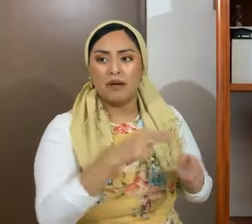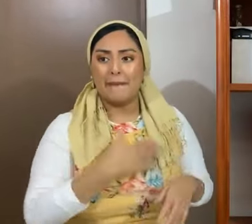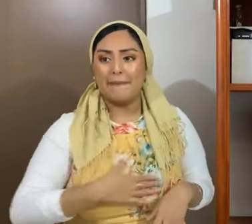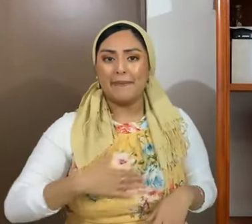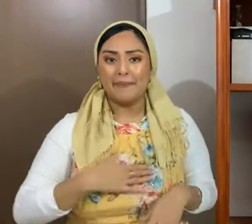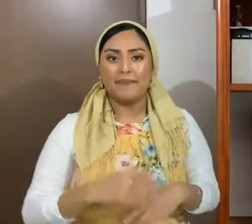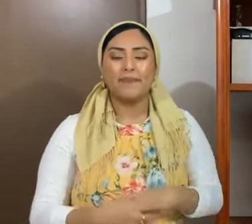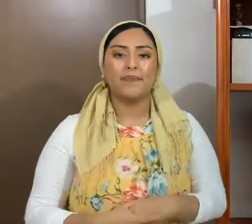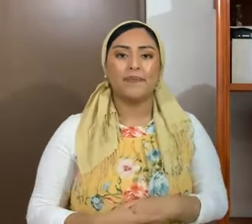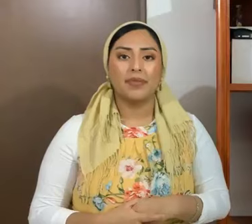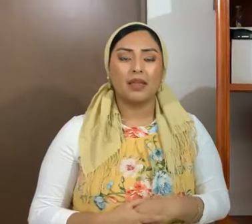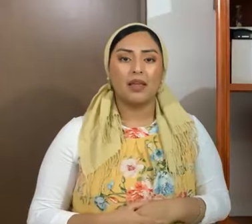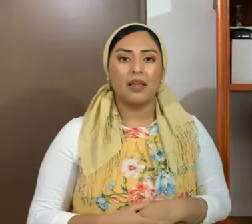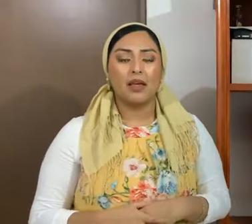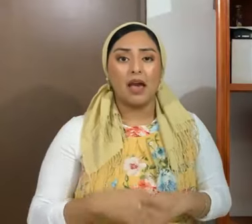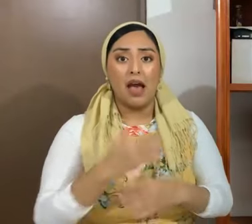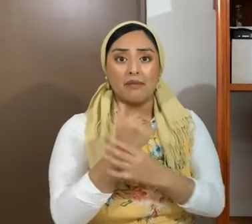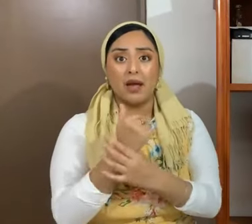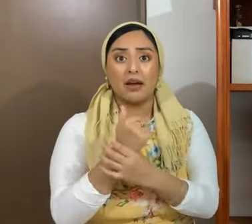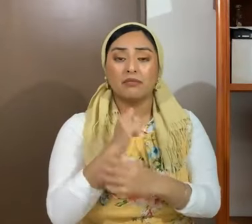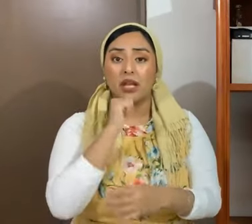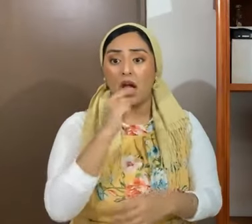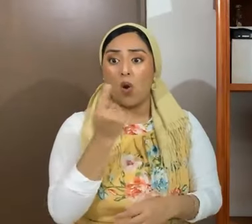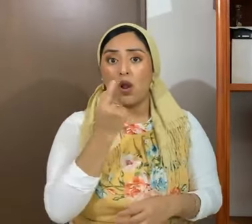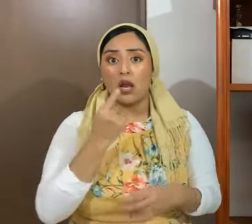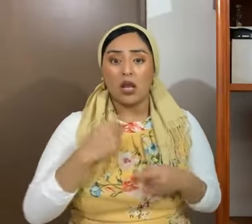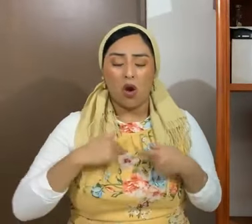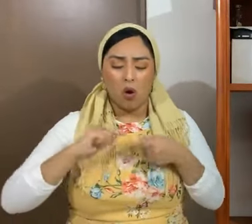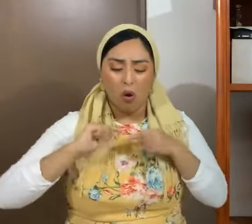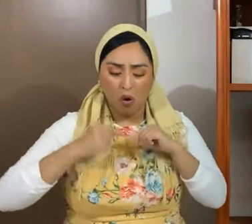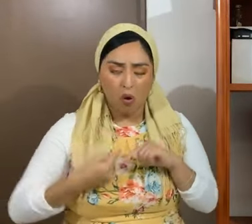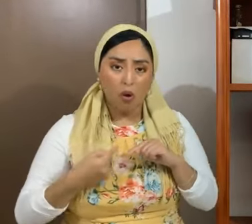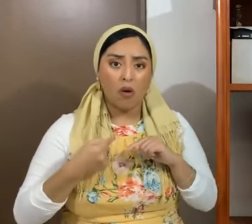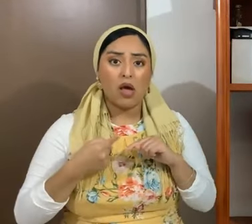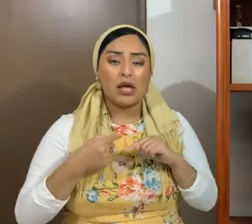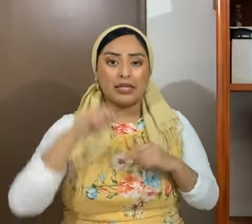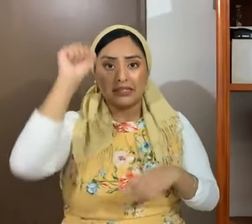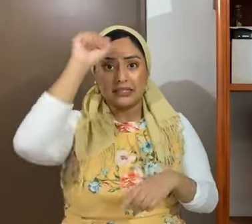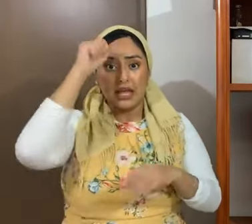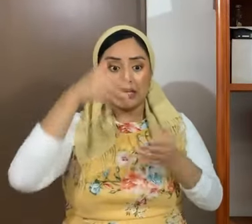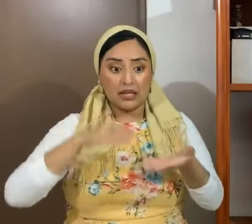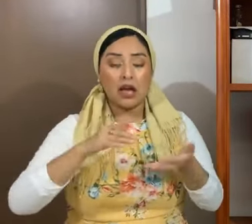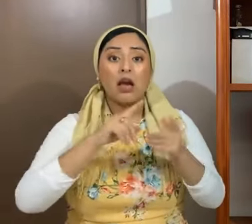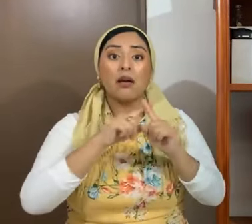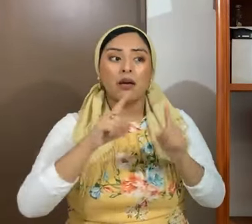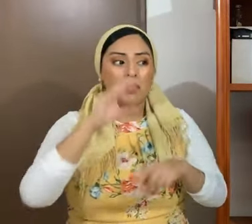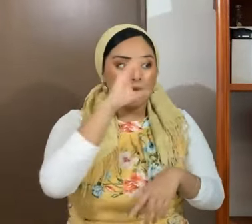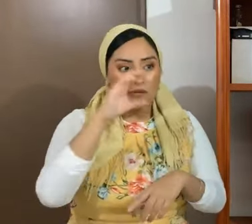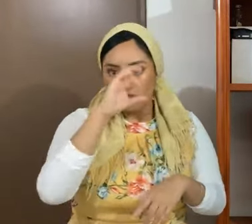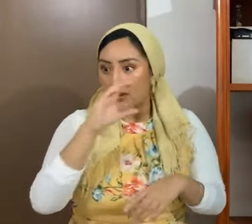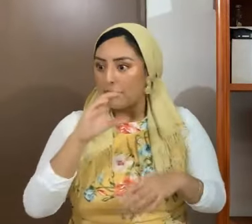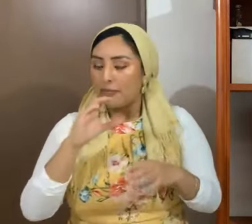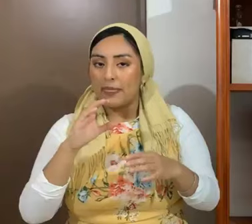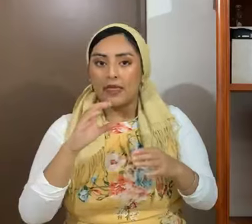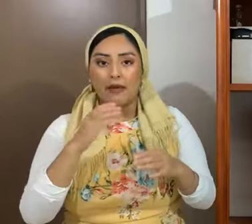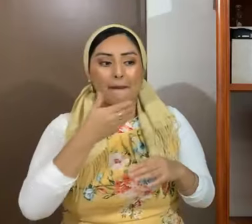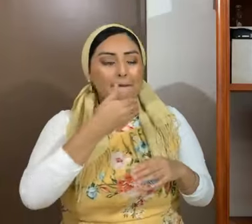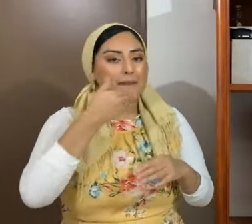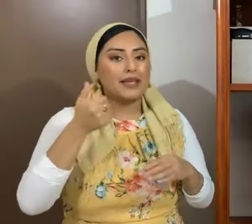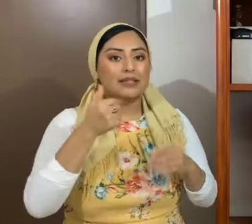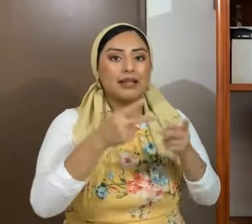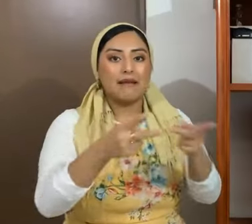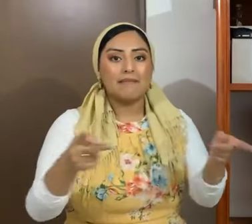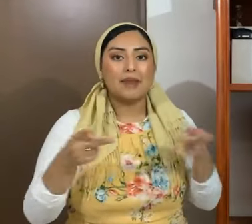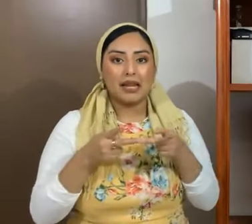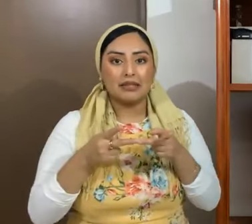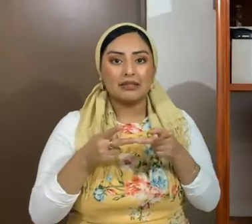O sea, Abraham no nada más se dolió del fallecimiento de Sara, sino que buscó el lugar más